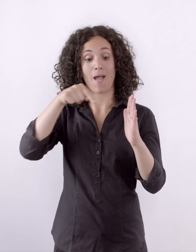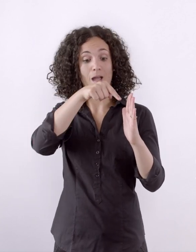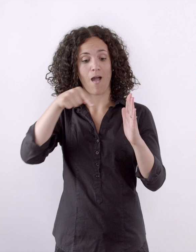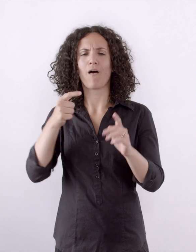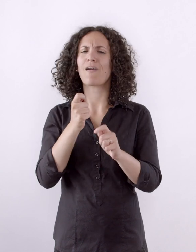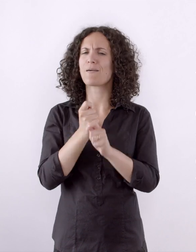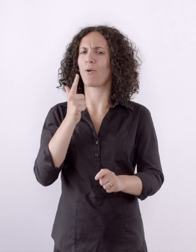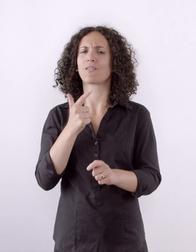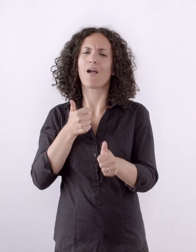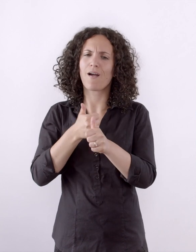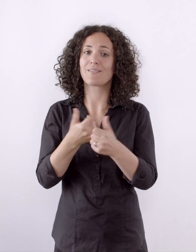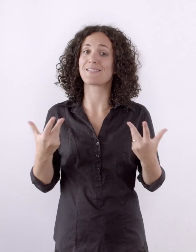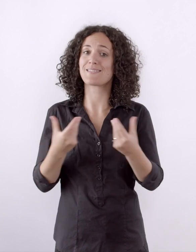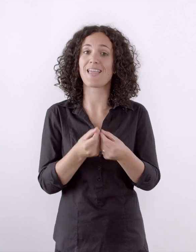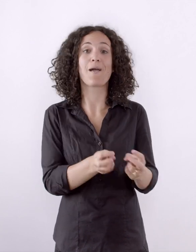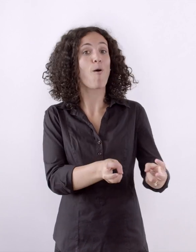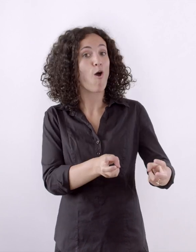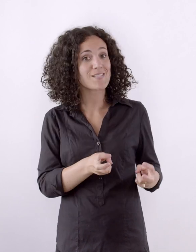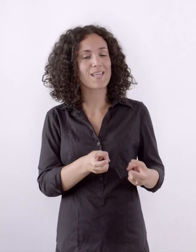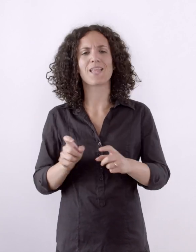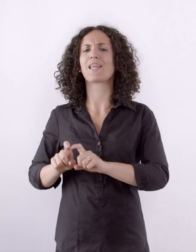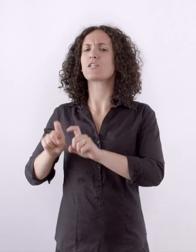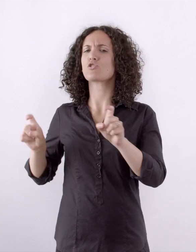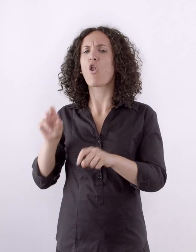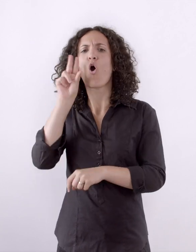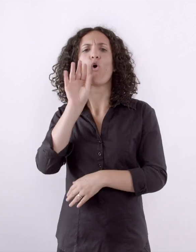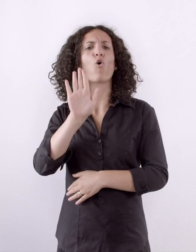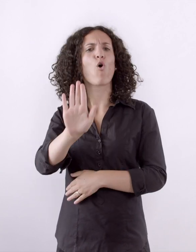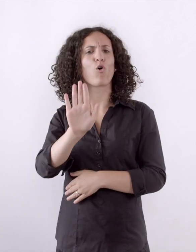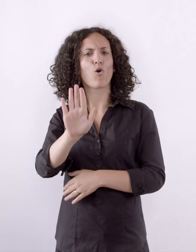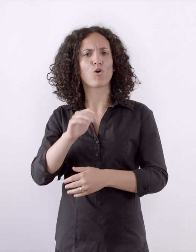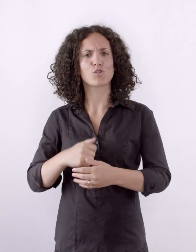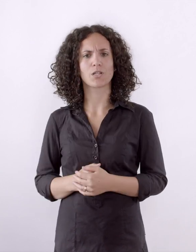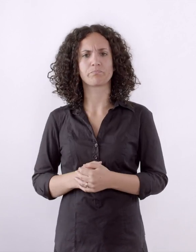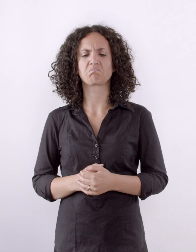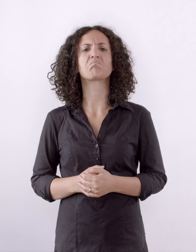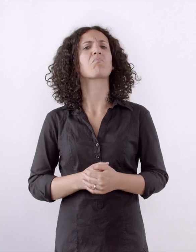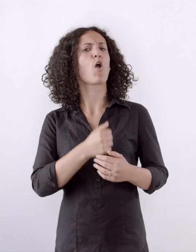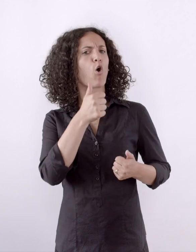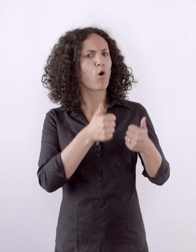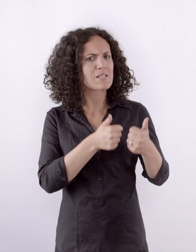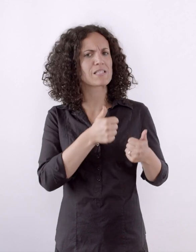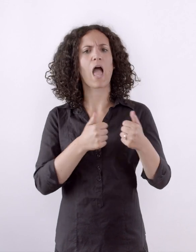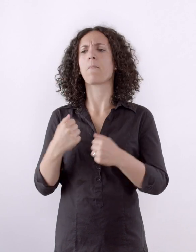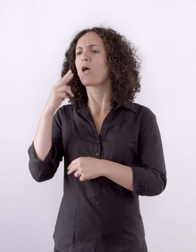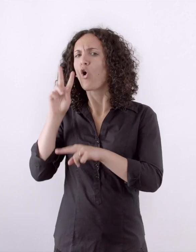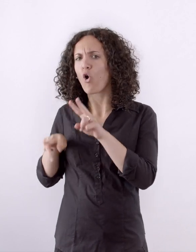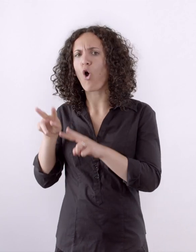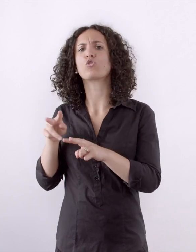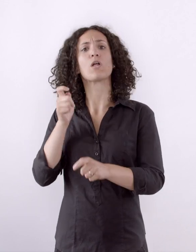percorrere insieme alla propria ostetrica e al proprio ginecologo di riferimento. Accanto agli esami e ai controlli, sono importanti